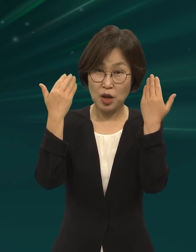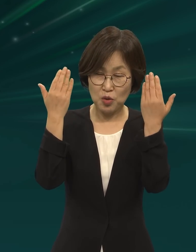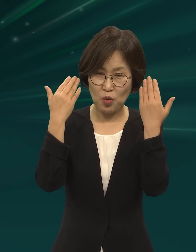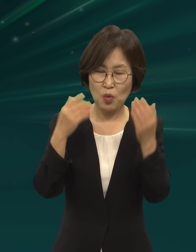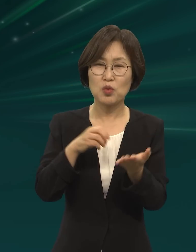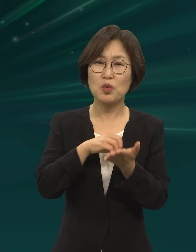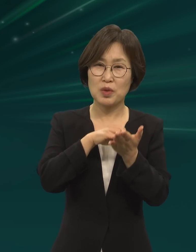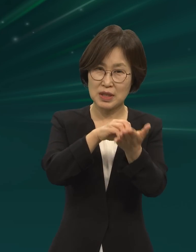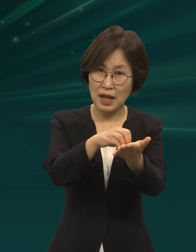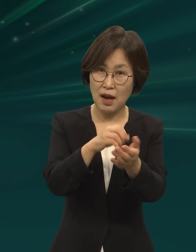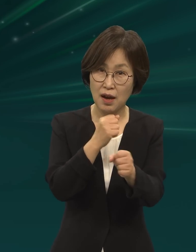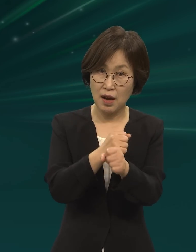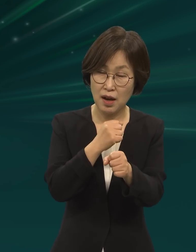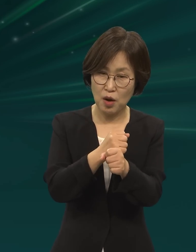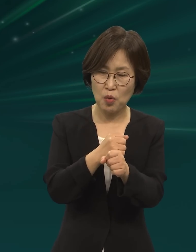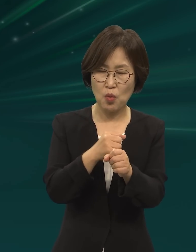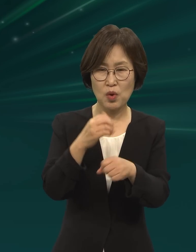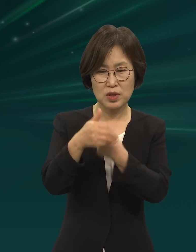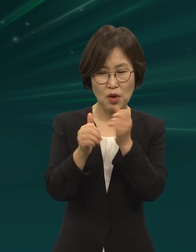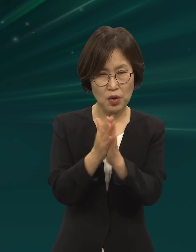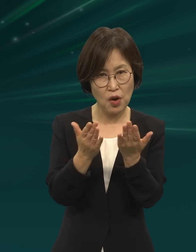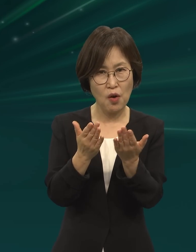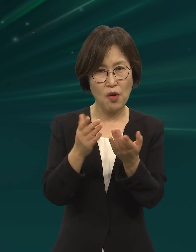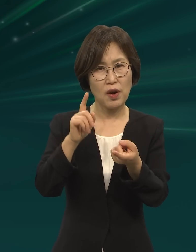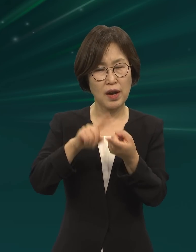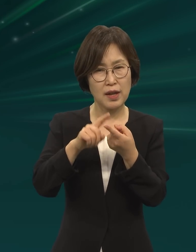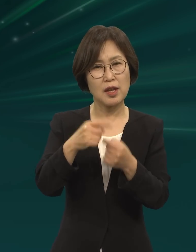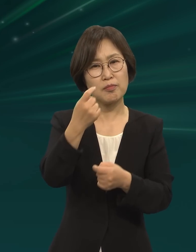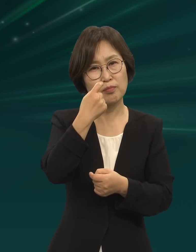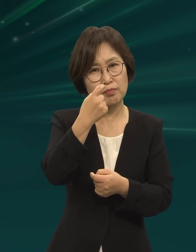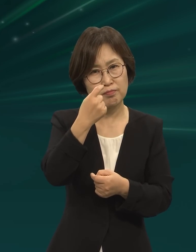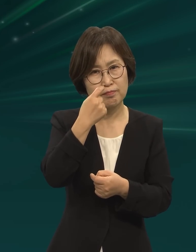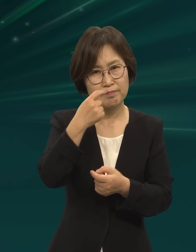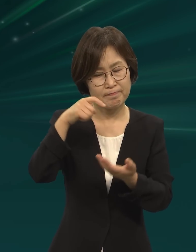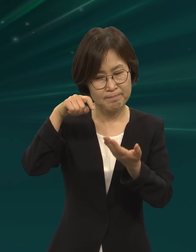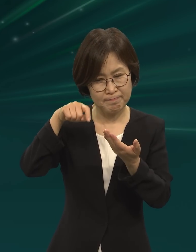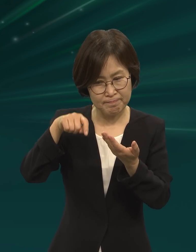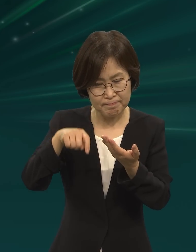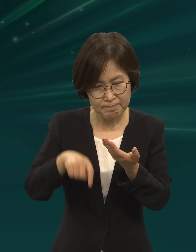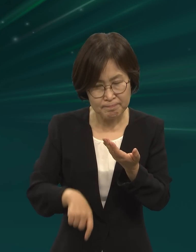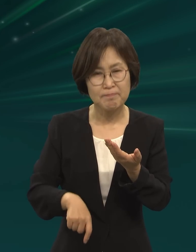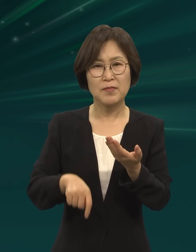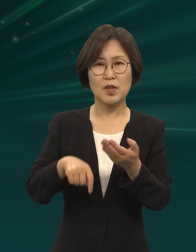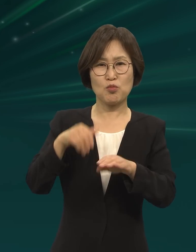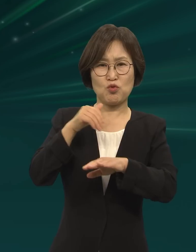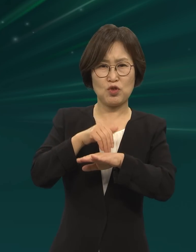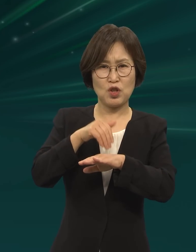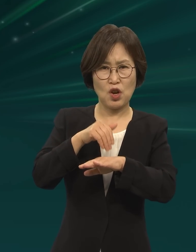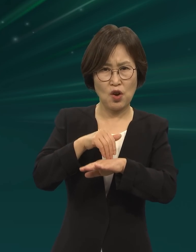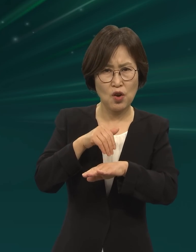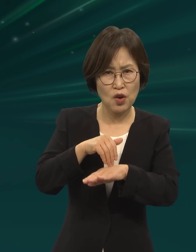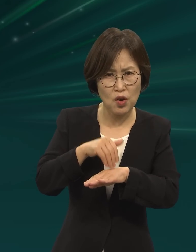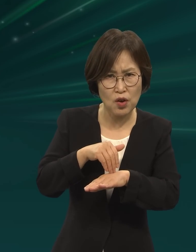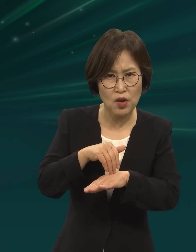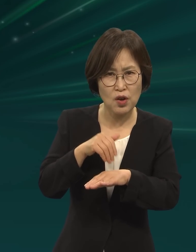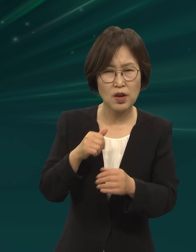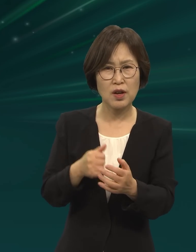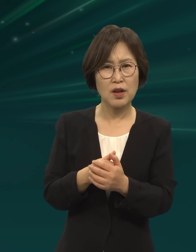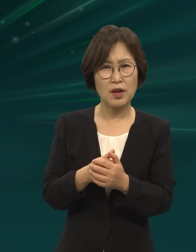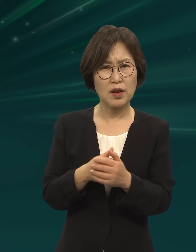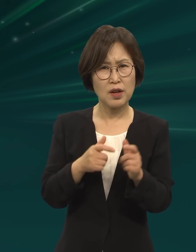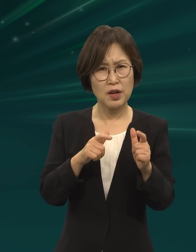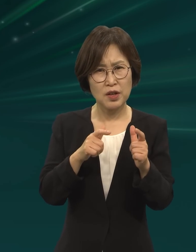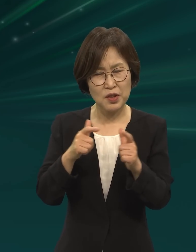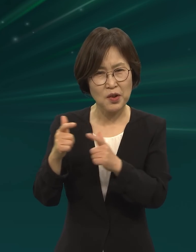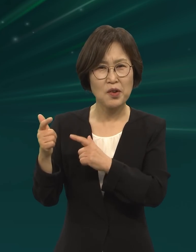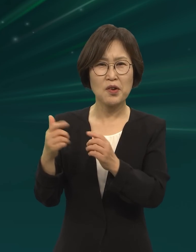대한 것들도 배우고 이제 깊은 훈련들이 많이 하게 됐습니다. 트레스디아스 하고 심스 하고 투날게 하고 또